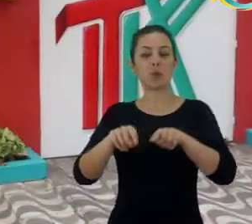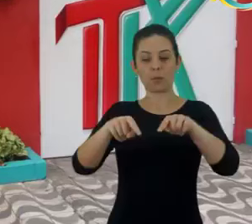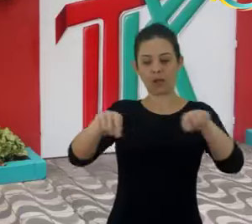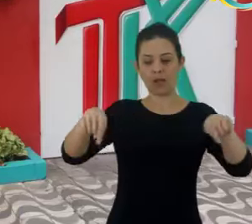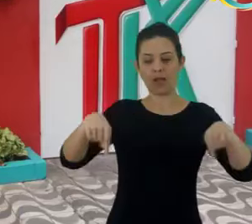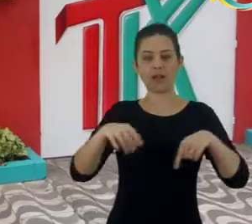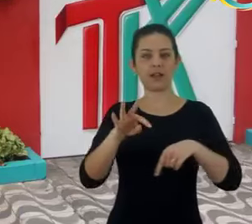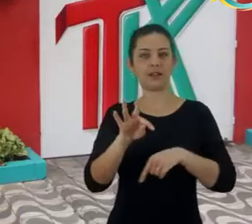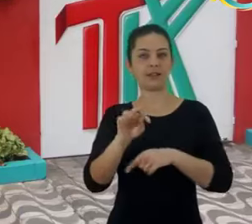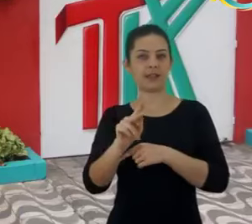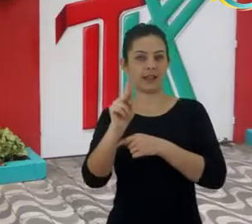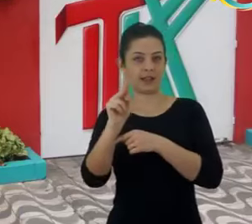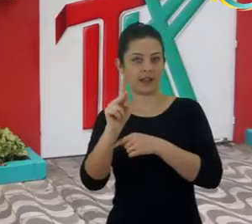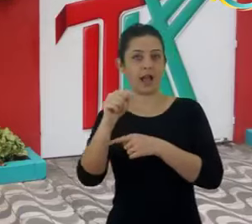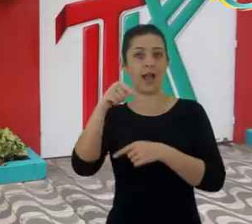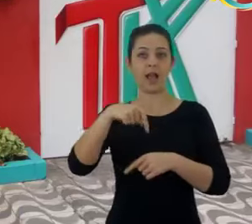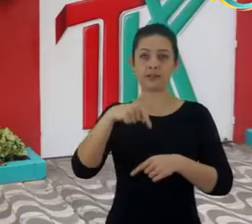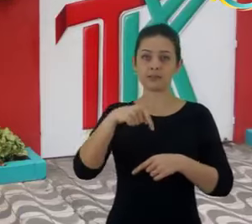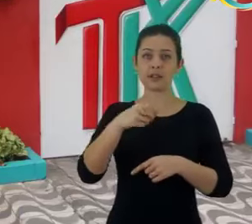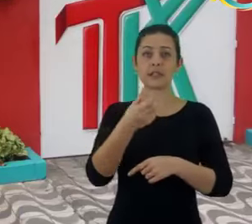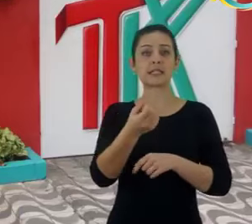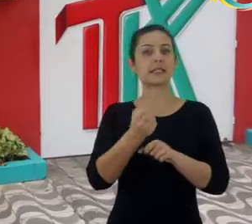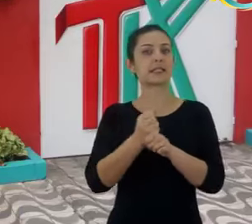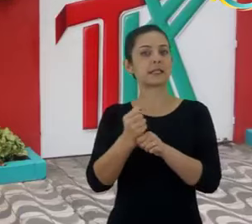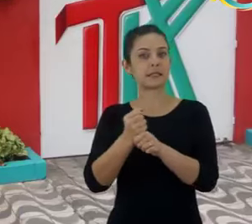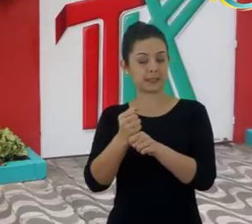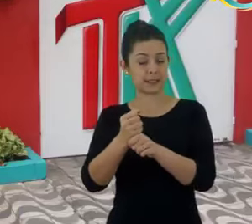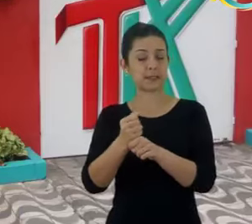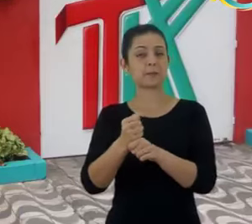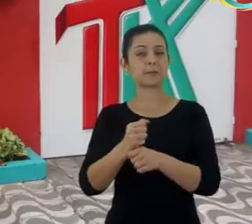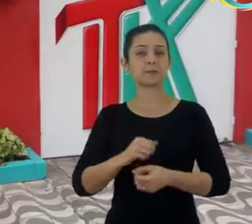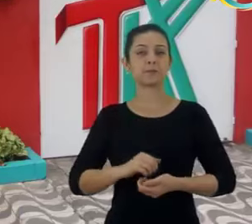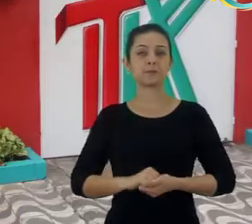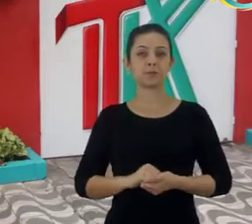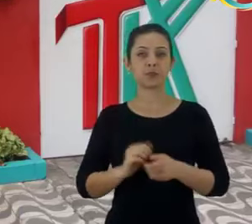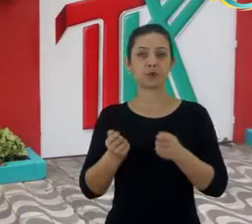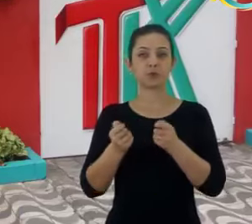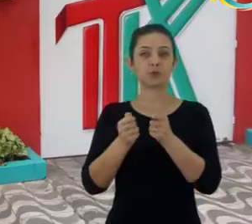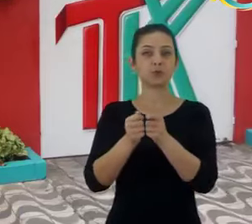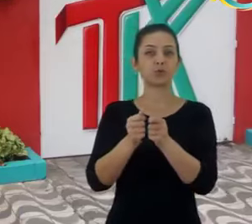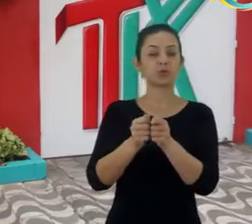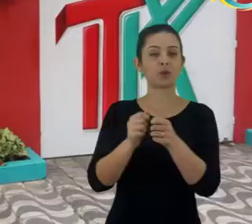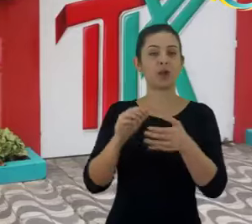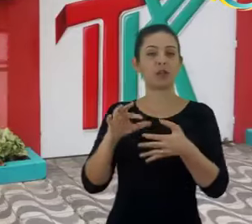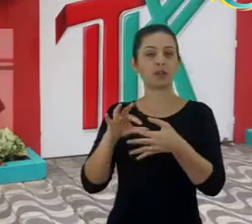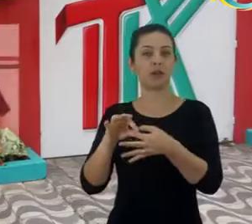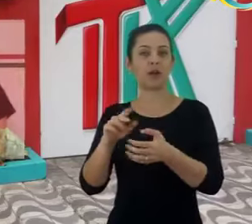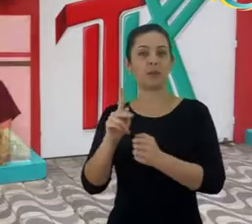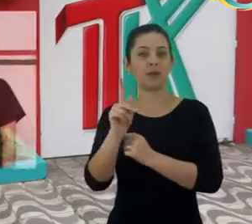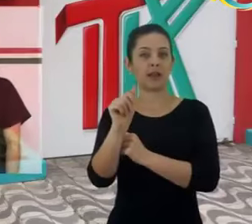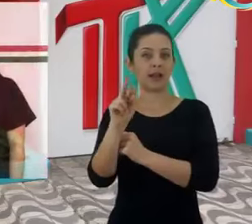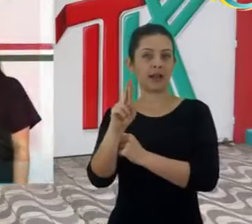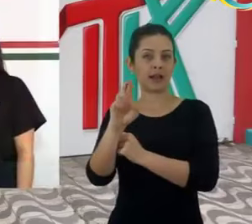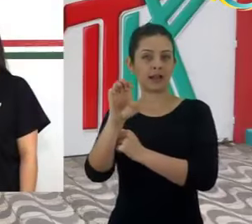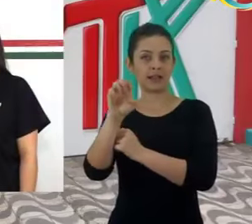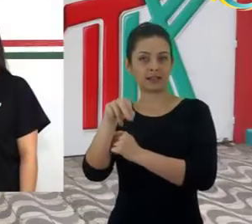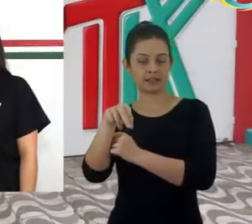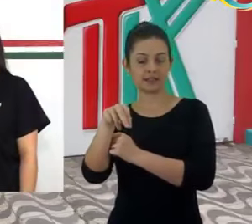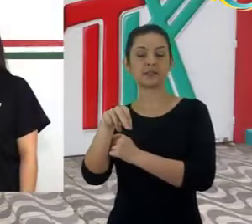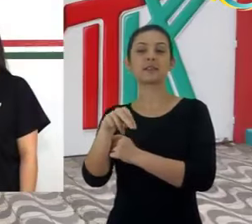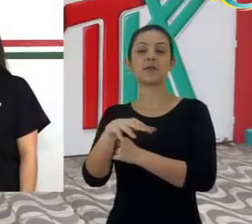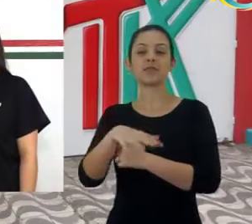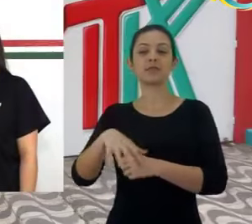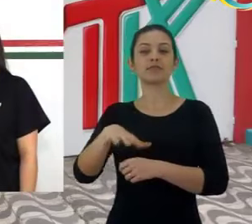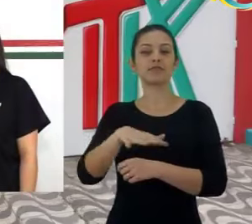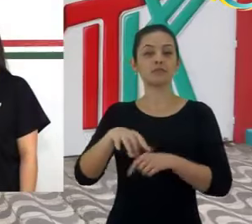viramos o Espaço TK. Estamos aqui com o espaço há 6 anos, né? Junto com a minha sócia, Karen, e